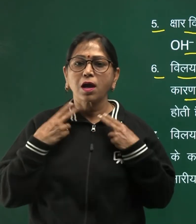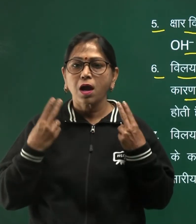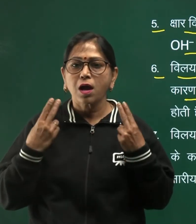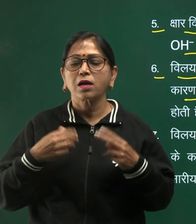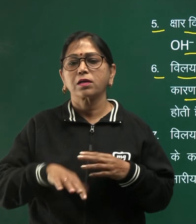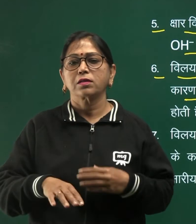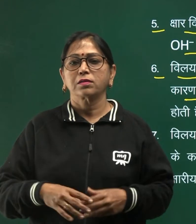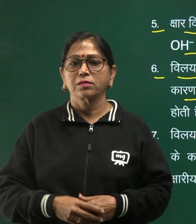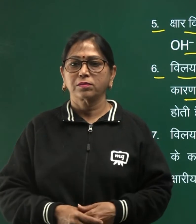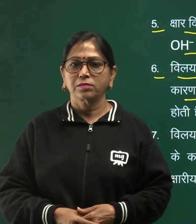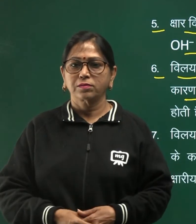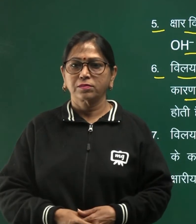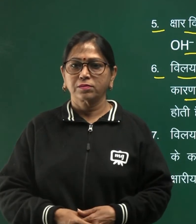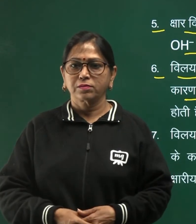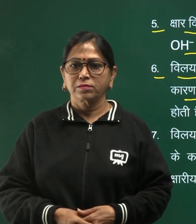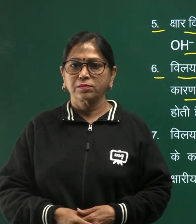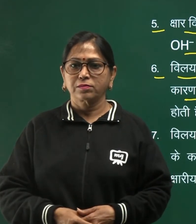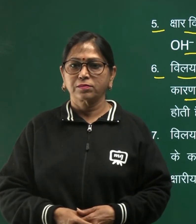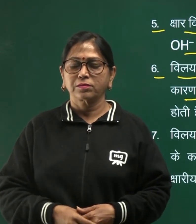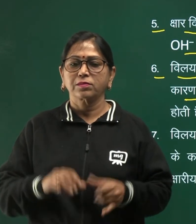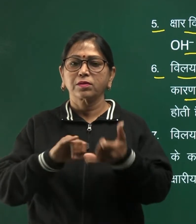निर्माण के कारण ही